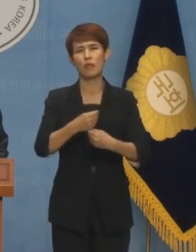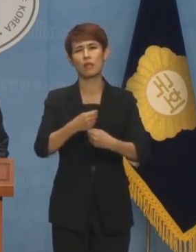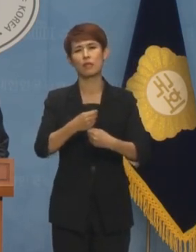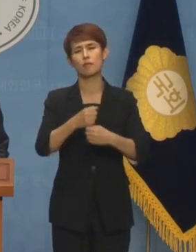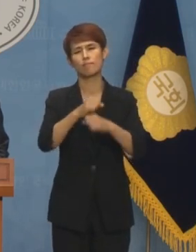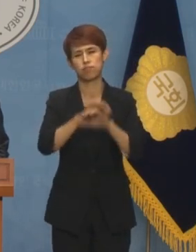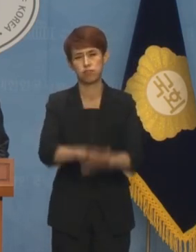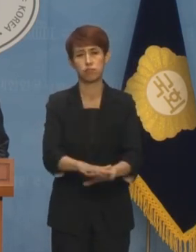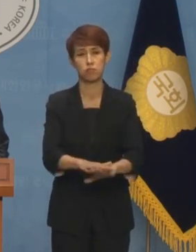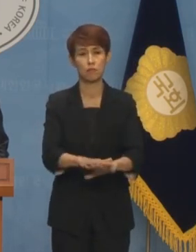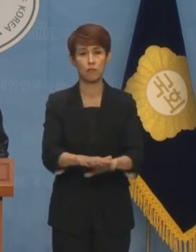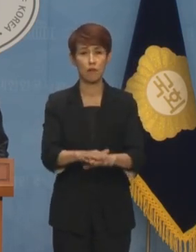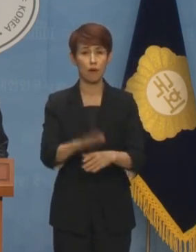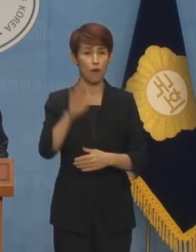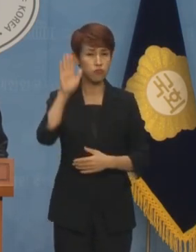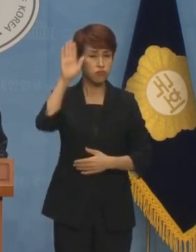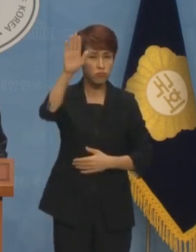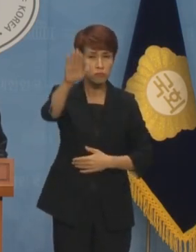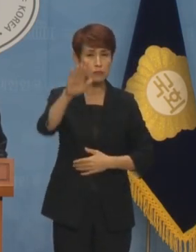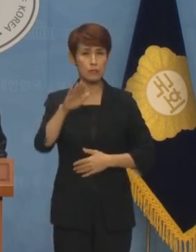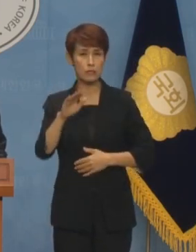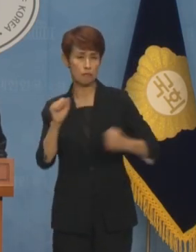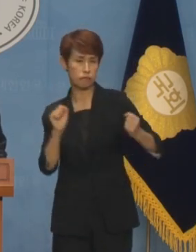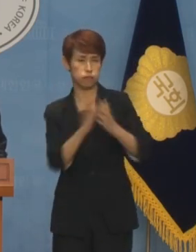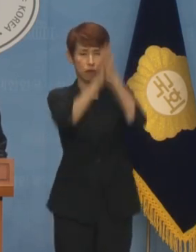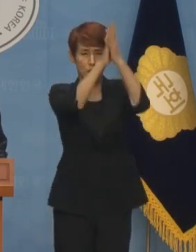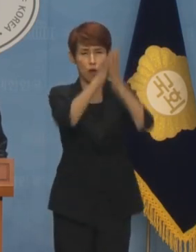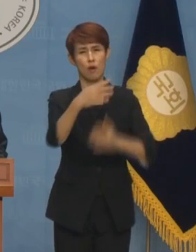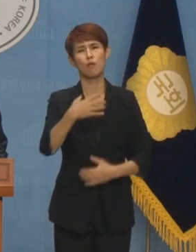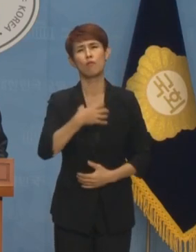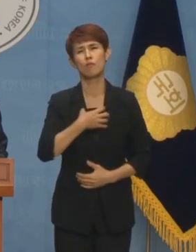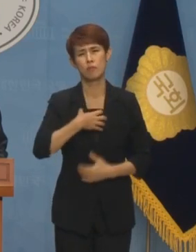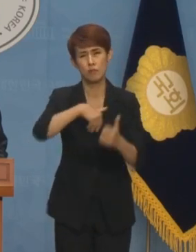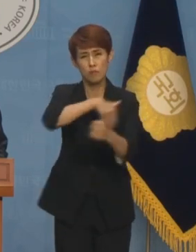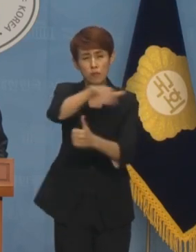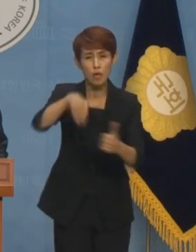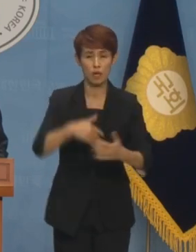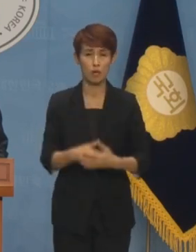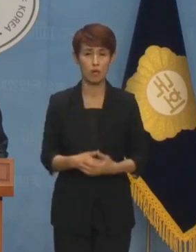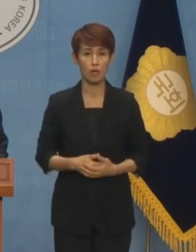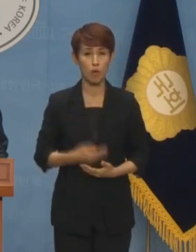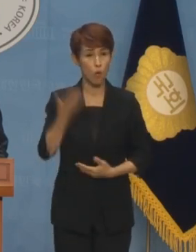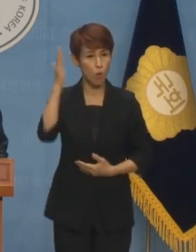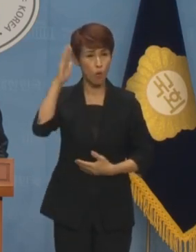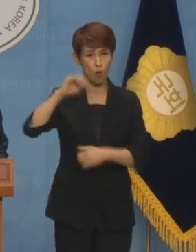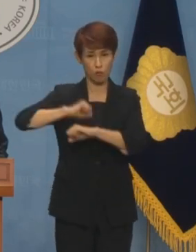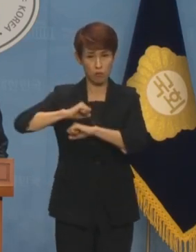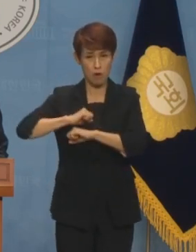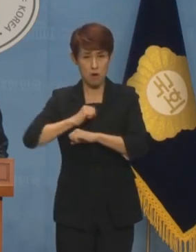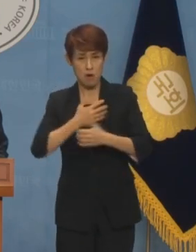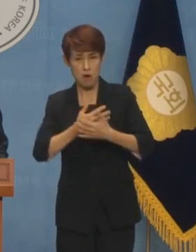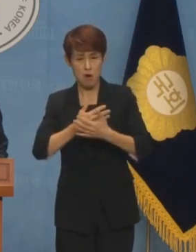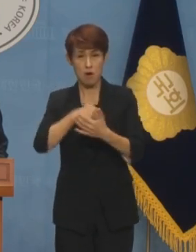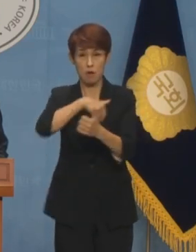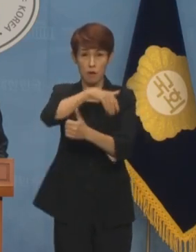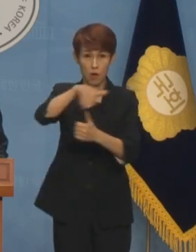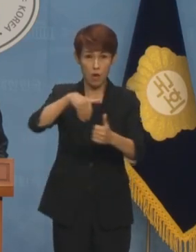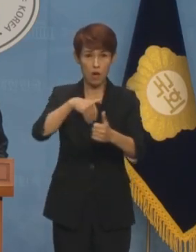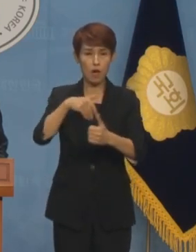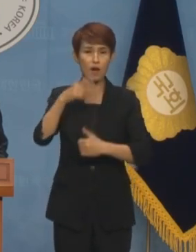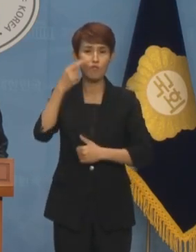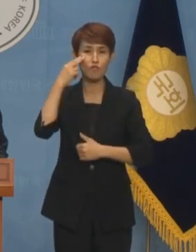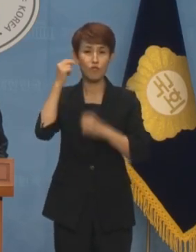결과 언제든 무력 충돌이 발발하게 되었습니다. 최근 군사적 긴장 고조에 대해